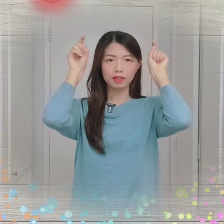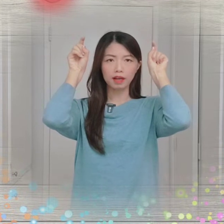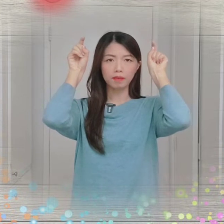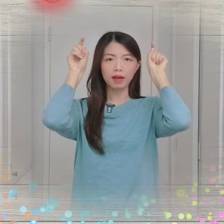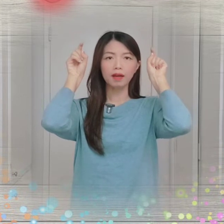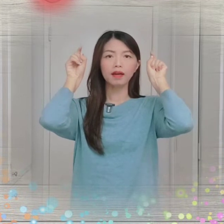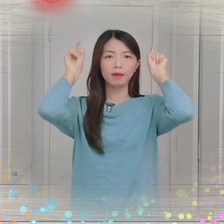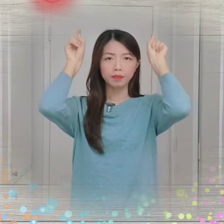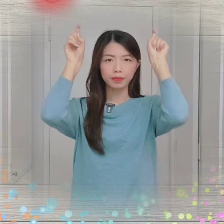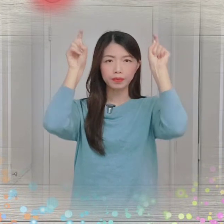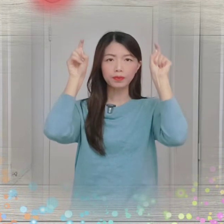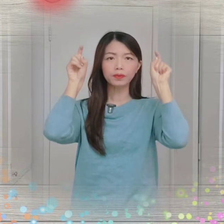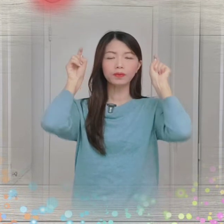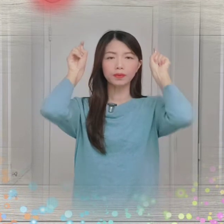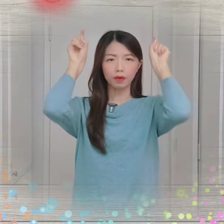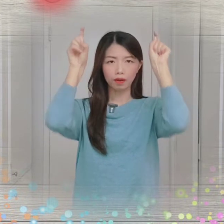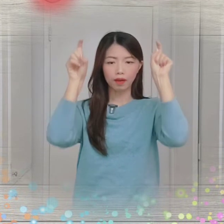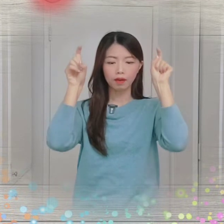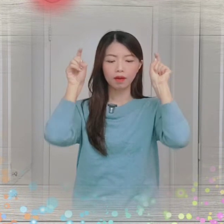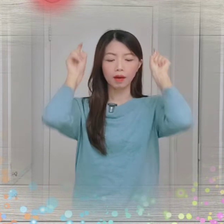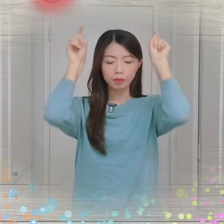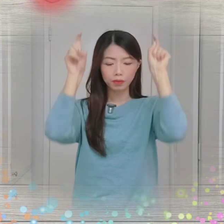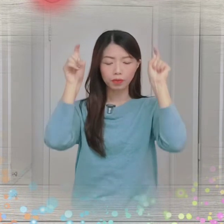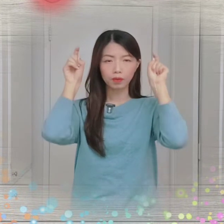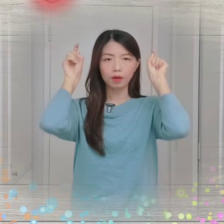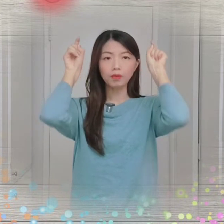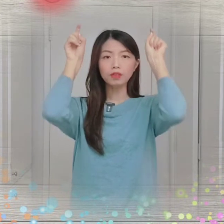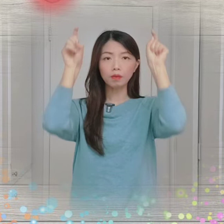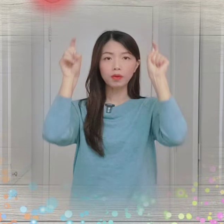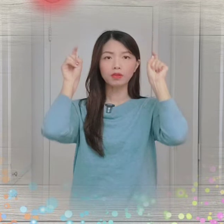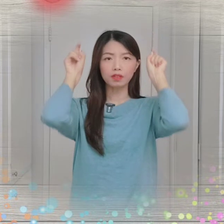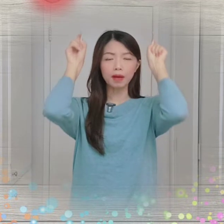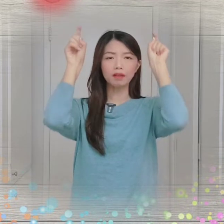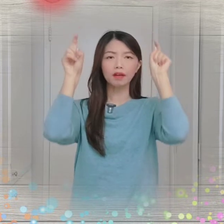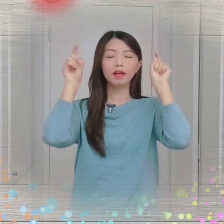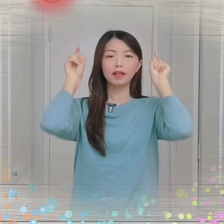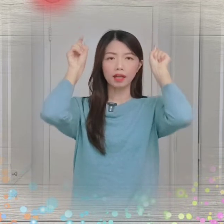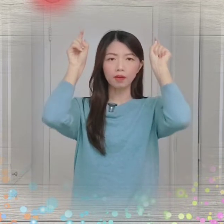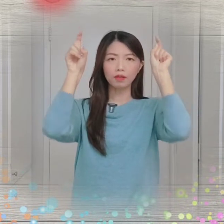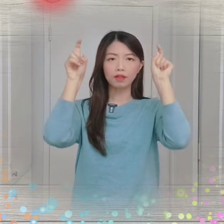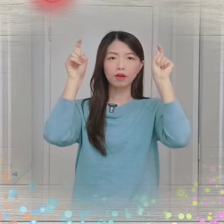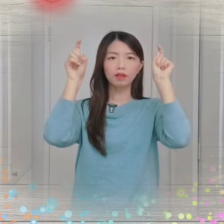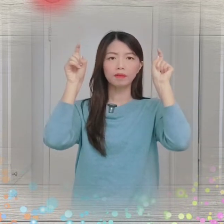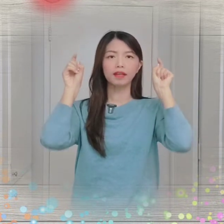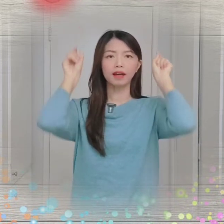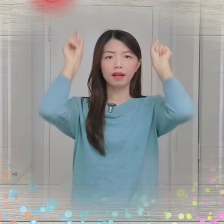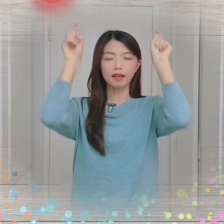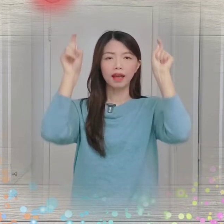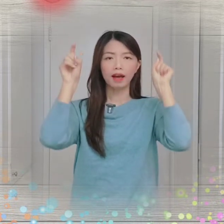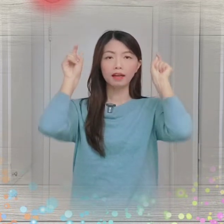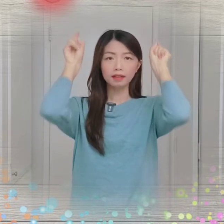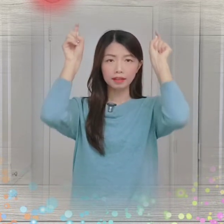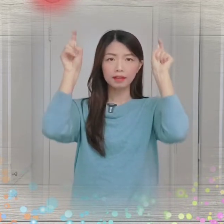구부르신 다음에 앞으로 이렇게, 앞으로 뿔처럼 표현해주시면 양이라고 한 뜻의 수어가 됩니다.